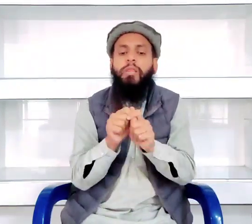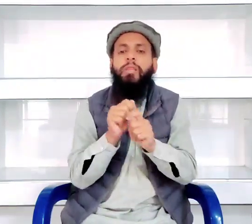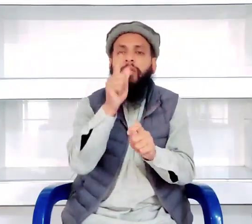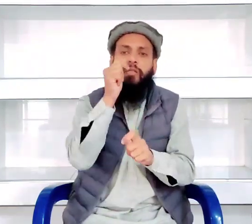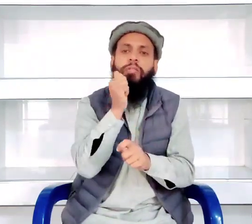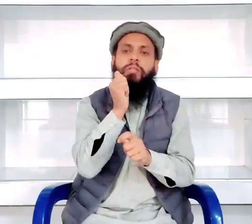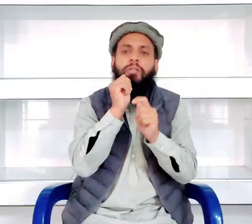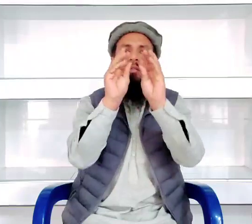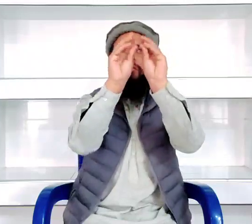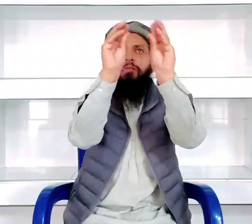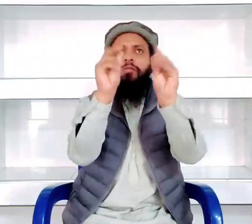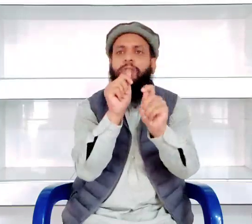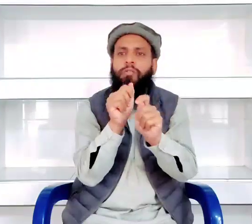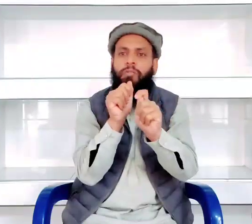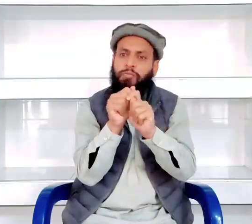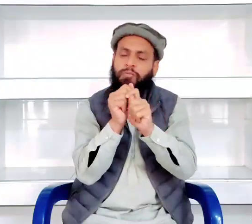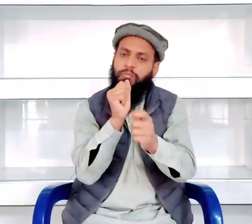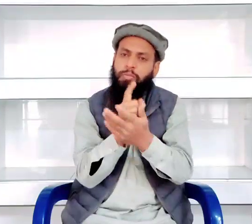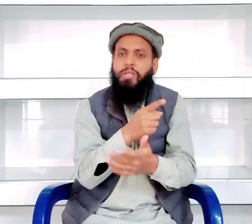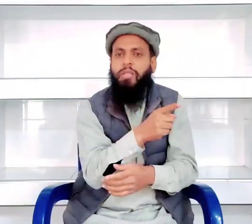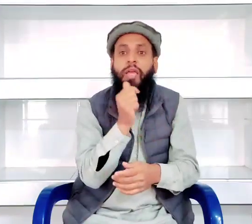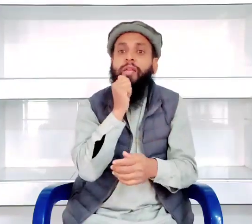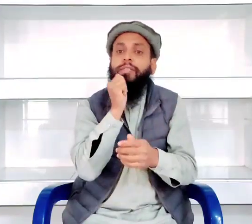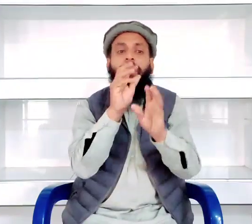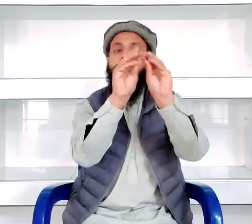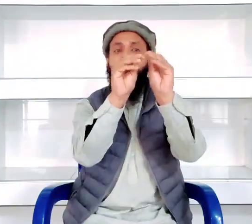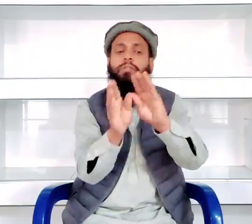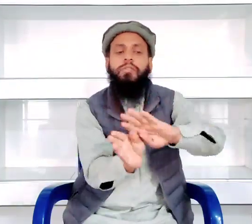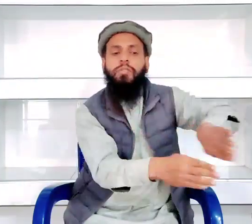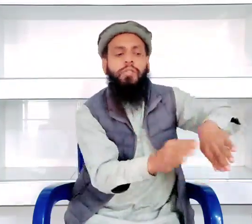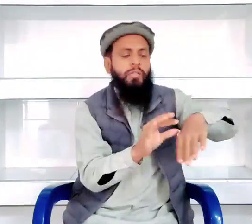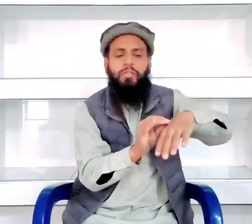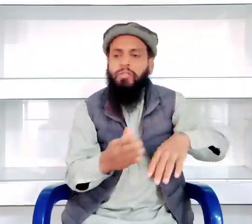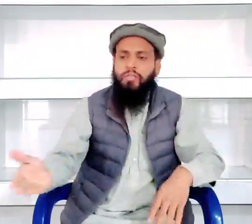Allah